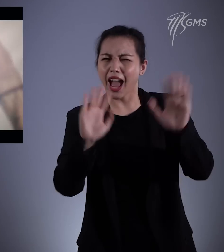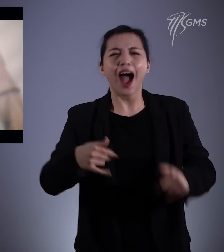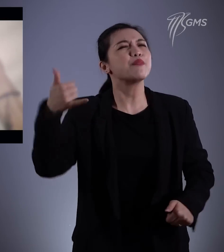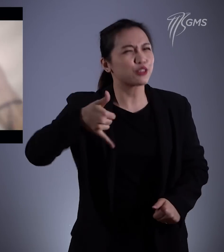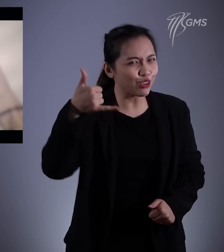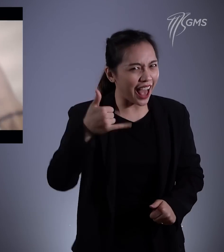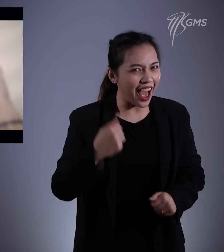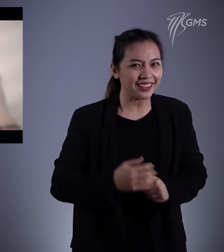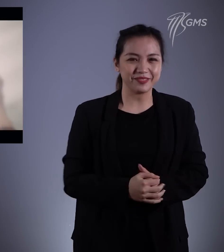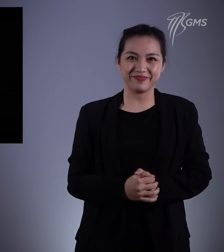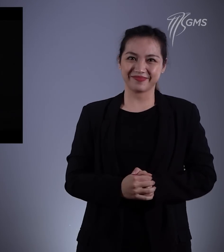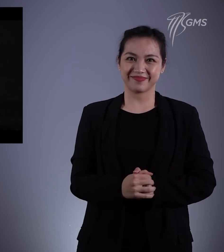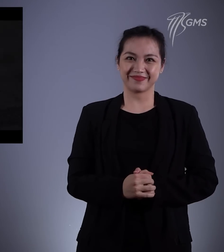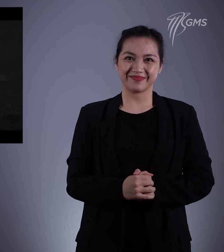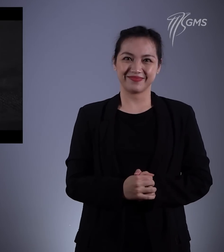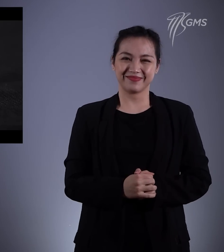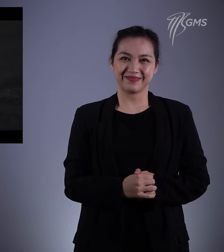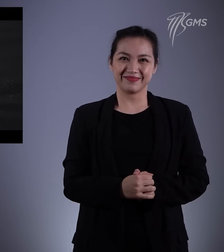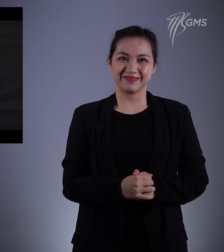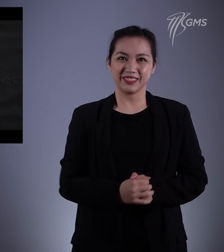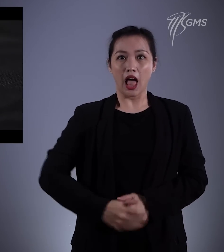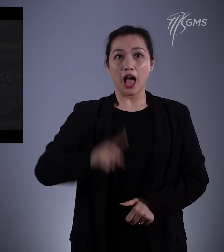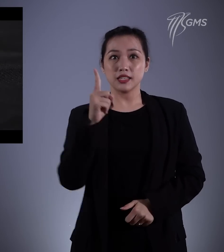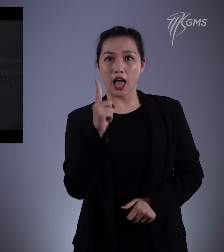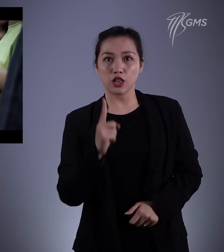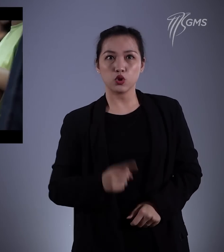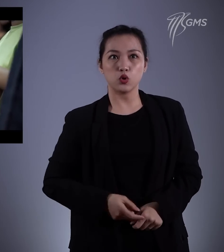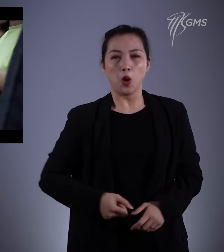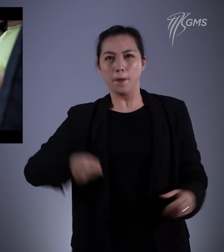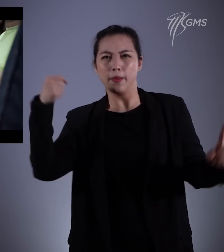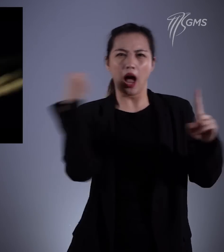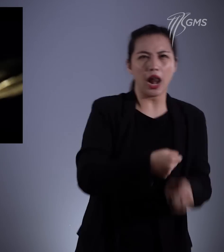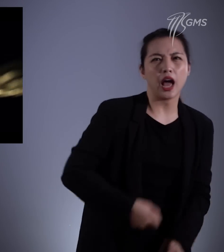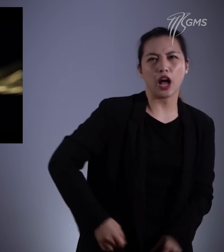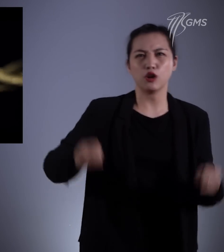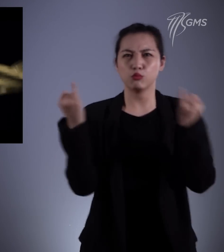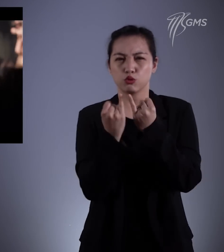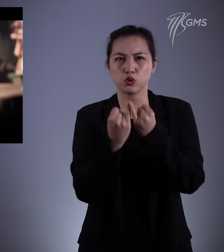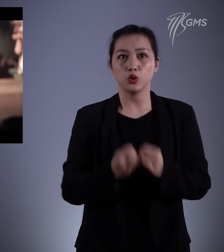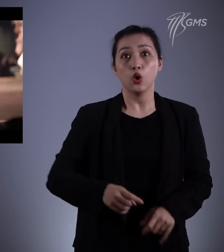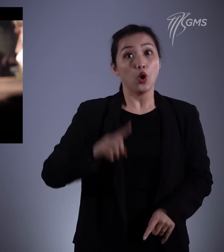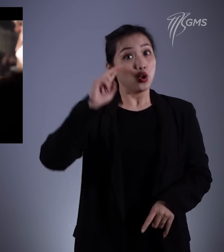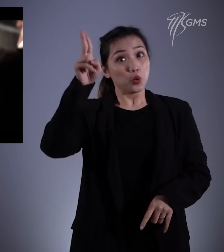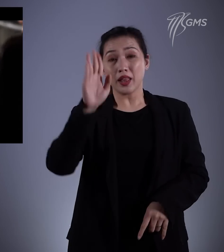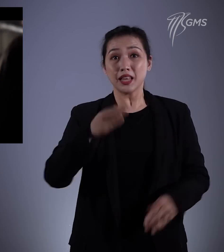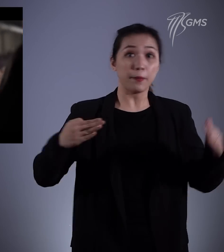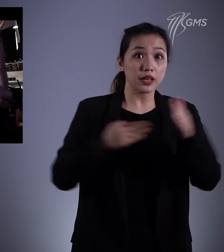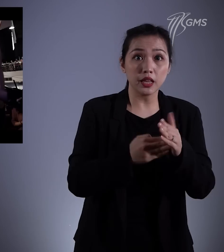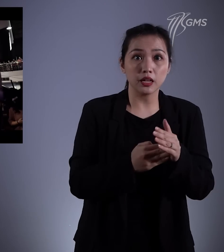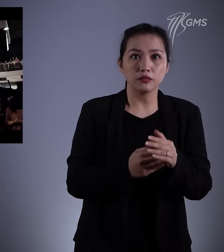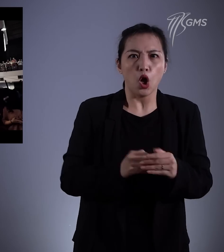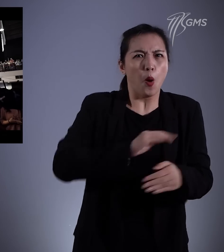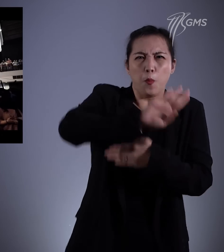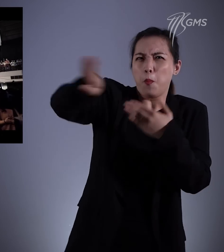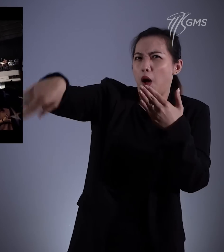jangan berbuat dosa. Satu dari kamu mengalahkan 1000 musuh itu quality, tapi Tuhan tidak berhenti di situ. 2 berlaksa-laksa. Kami mencetuskan bahwa